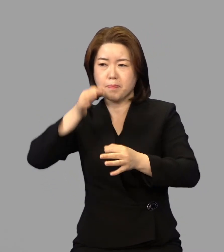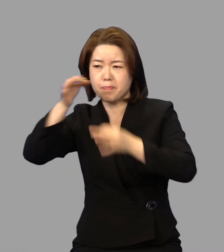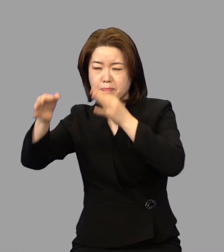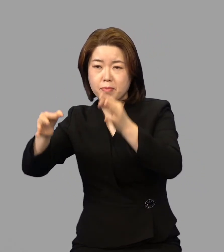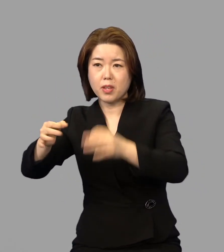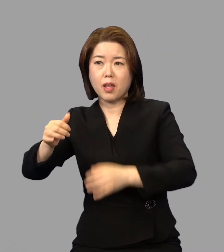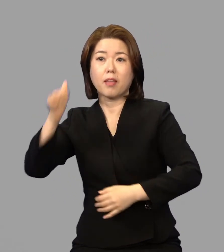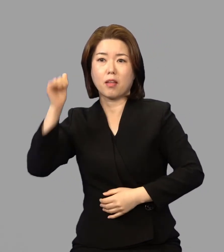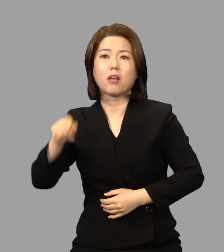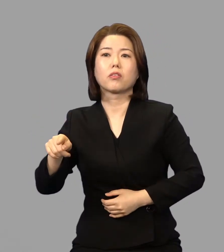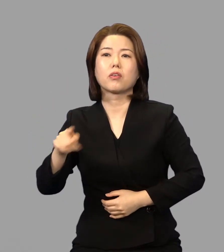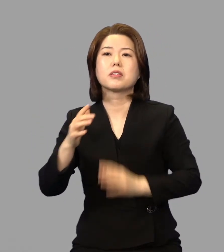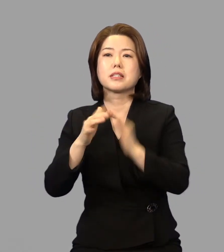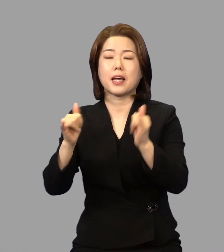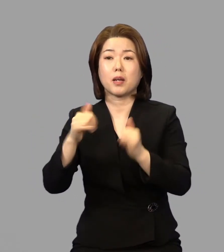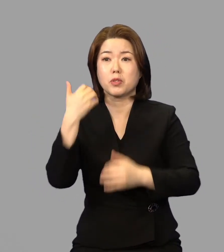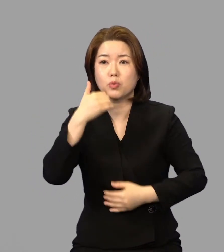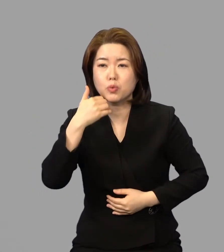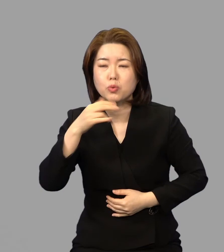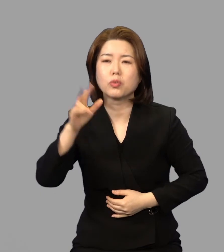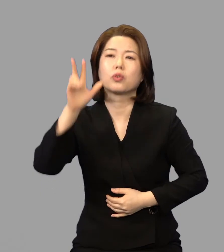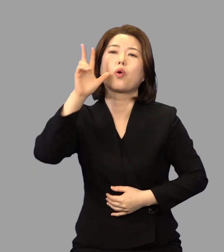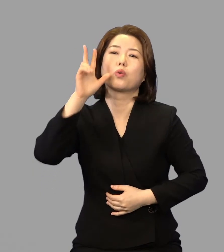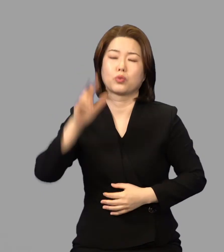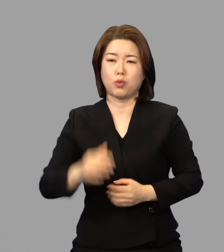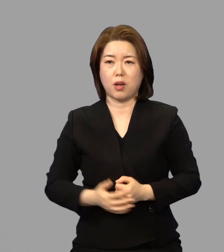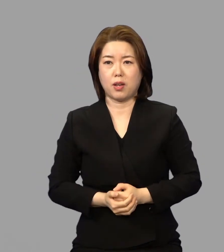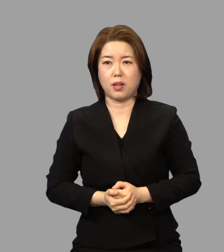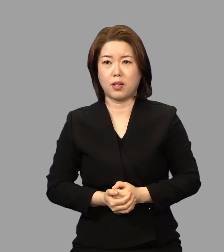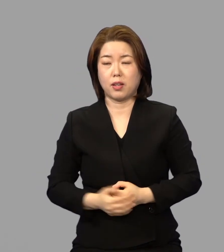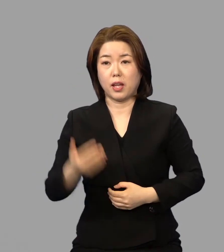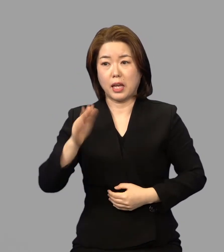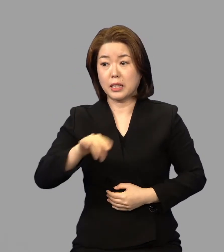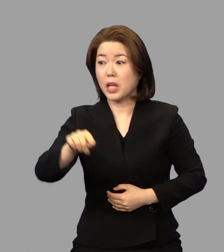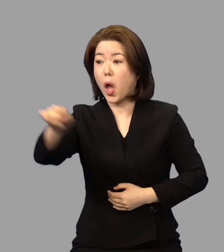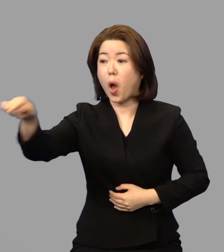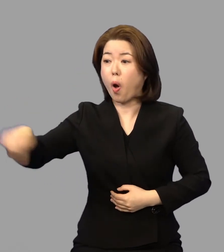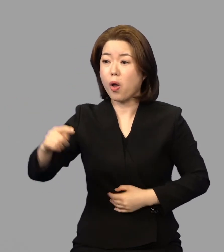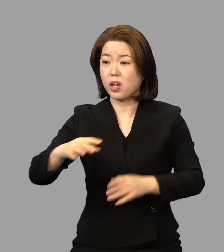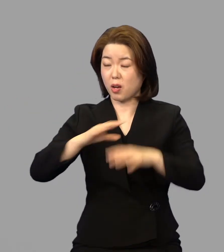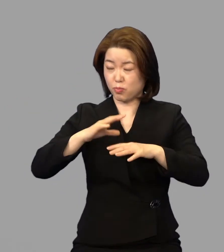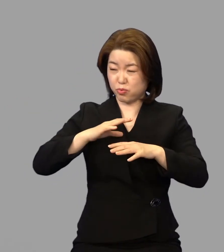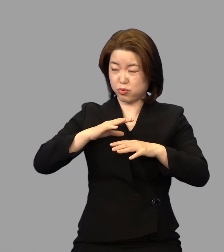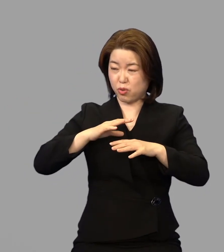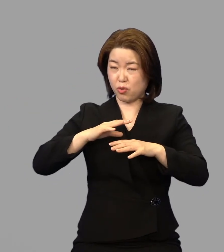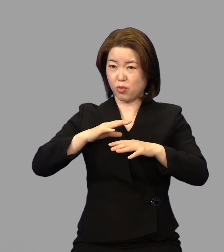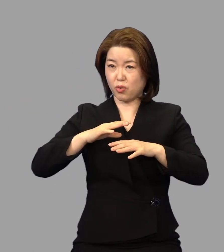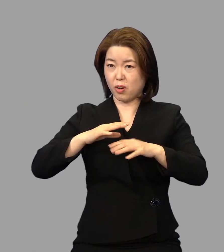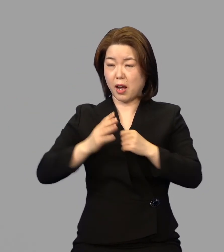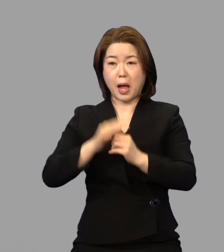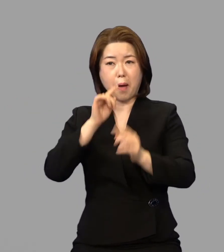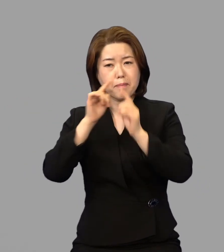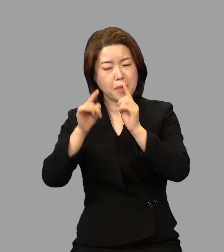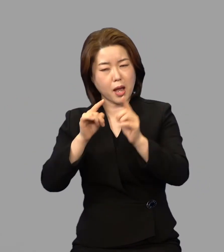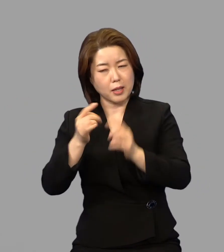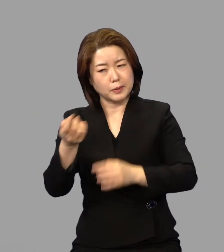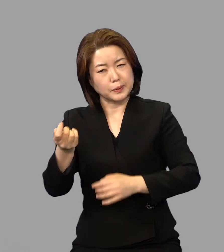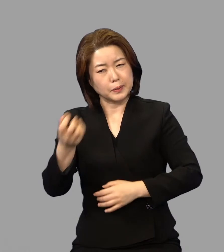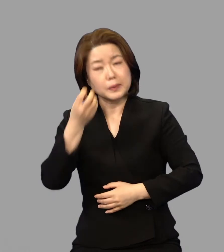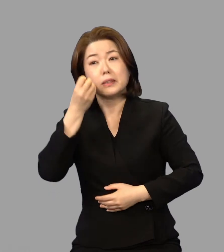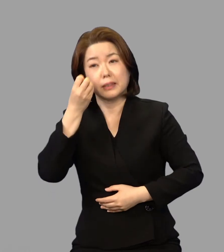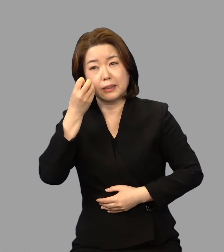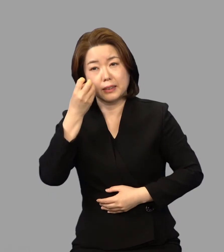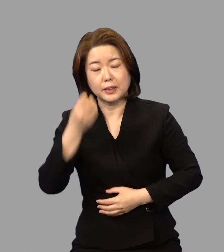여호수아입니다. 그러니 여호수아가 가나안 족속이 무서워서 두려웠다고 말하기는 좀